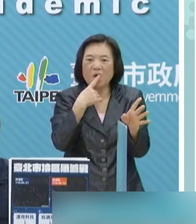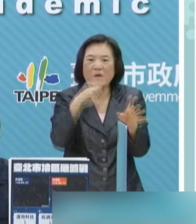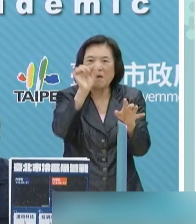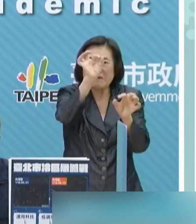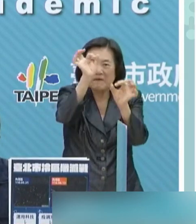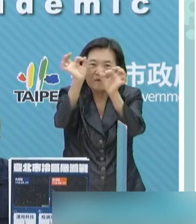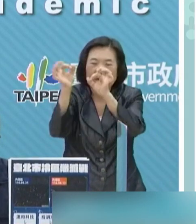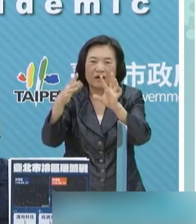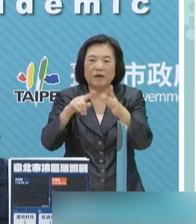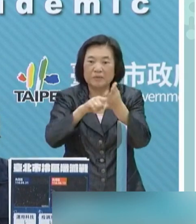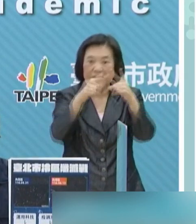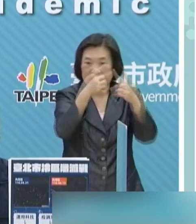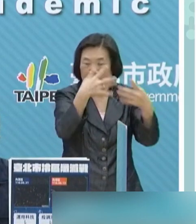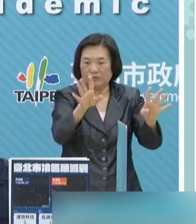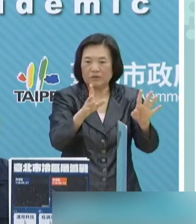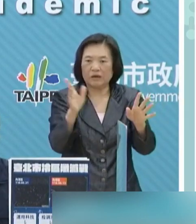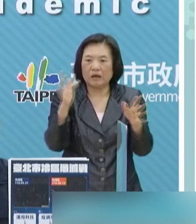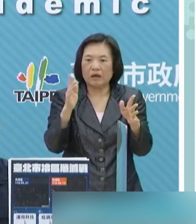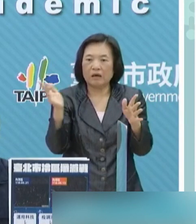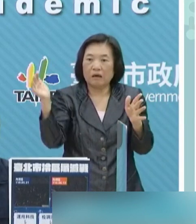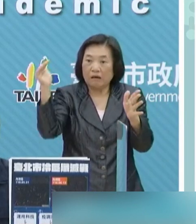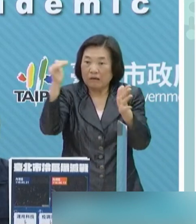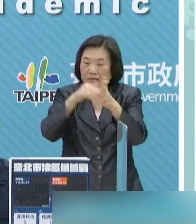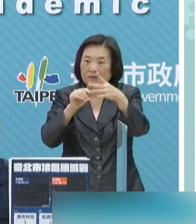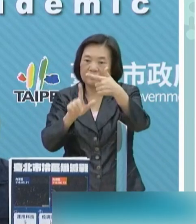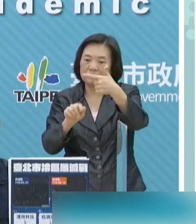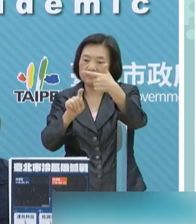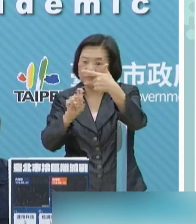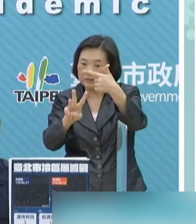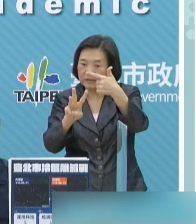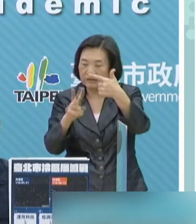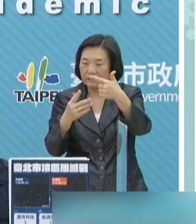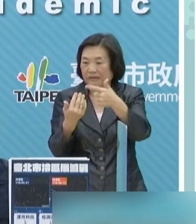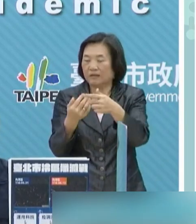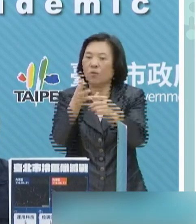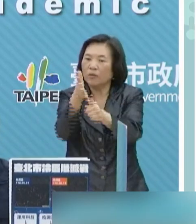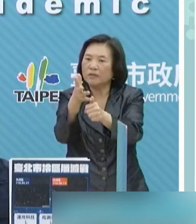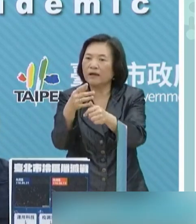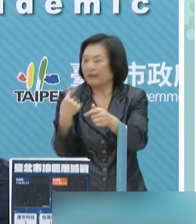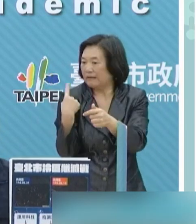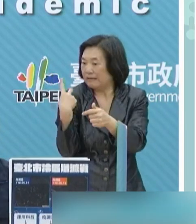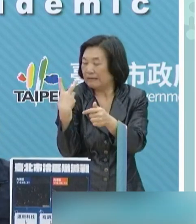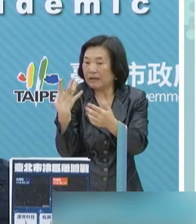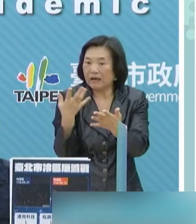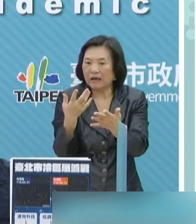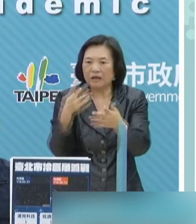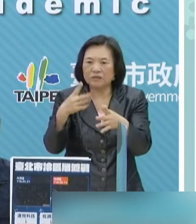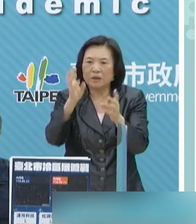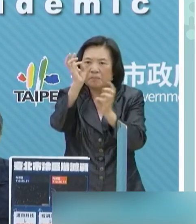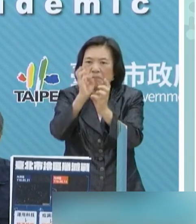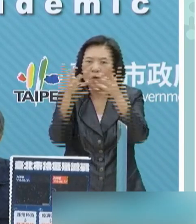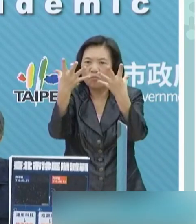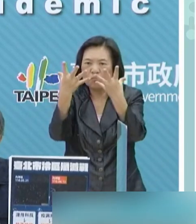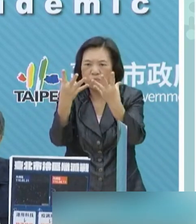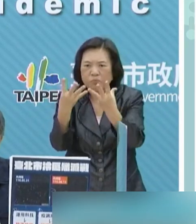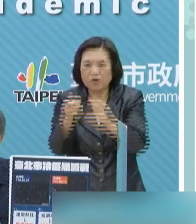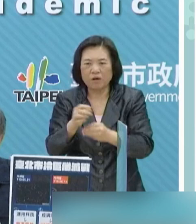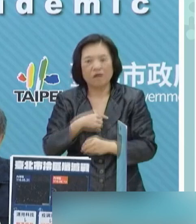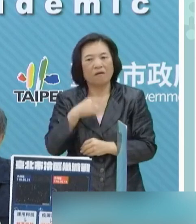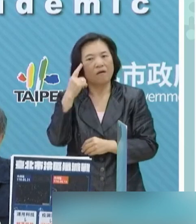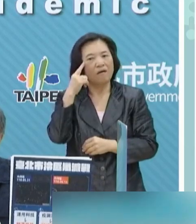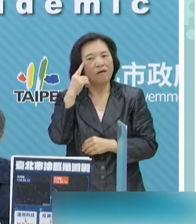区，你知道哦，这就蛮明显的。你看5月31号之前呢，我们就做很简单，我们就做一个说好，我们